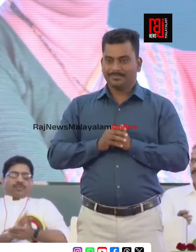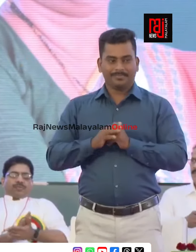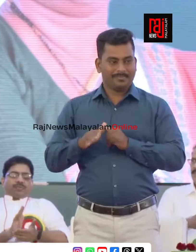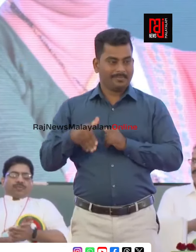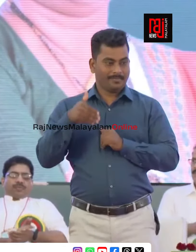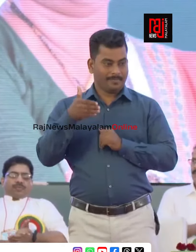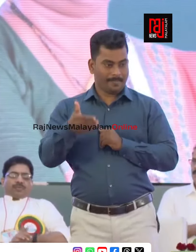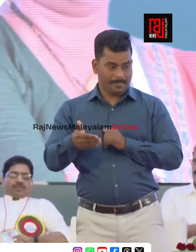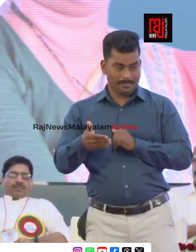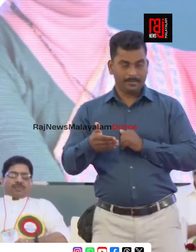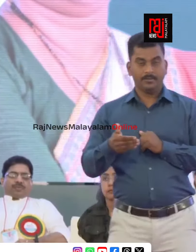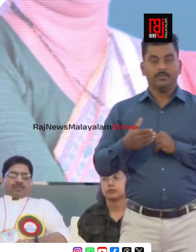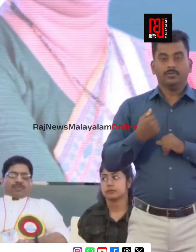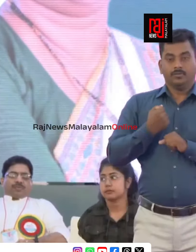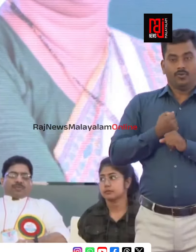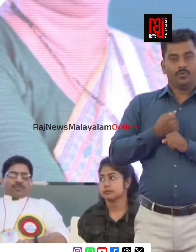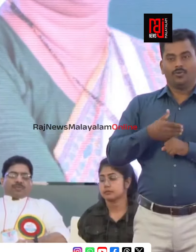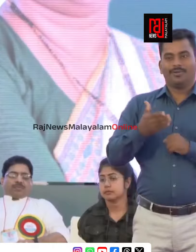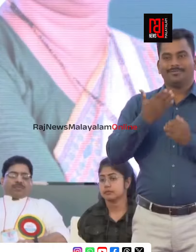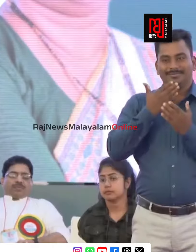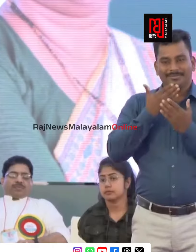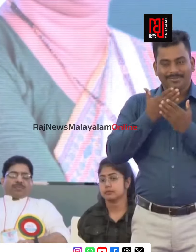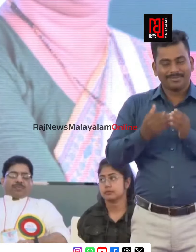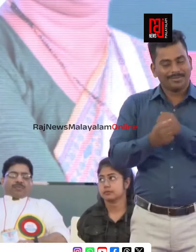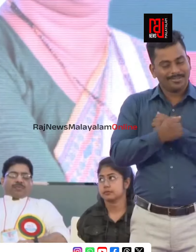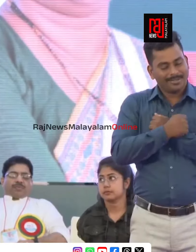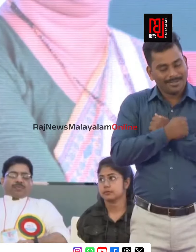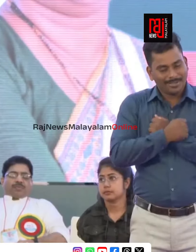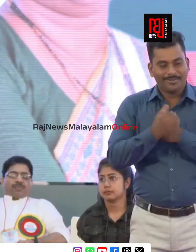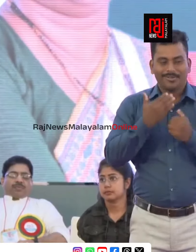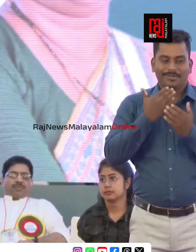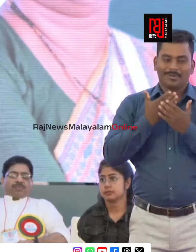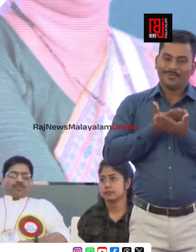അവസാനിപ്പിക്കുന്നു. നിങ്ങൾക്ക് എൻ്റെ സ്നേഹാഭിവാദനം.